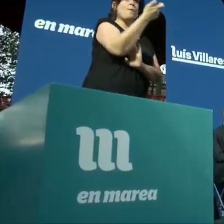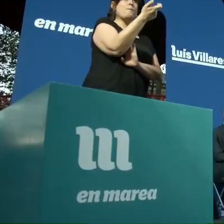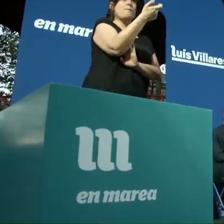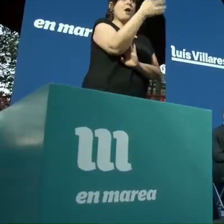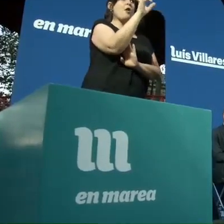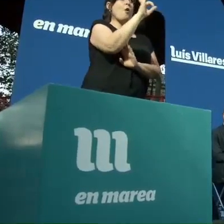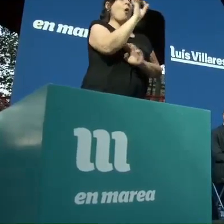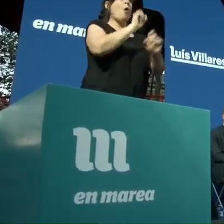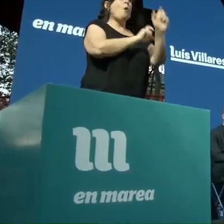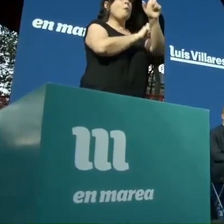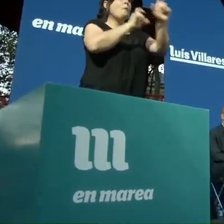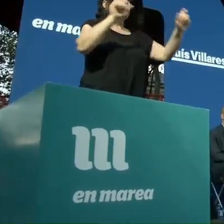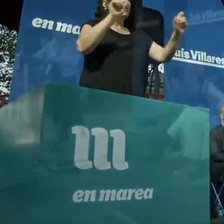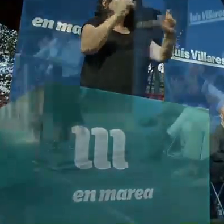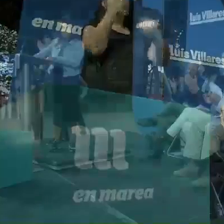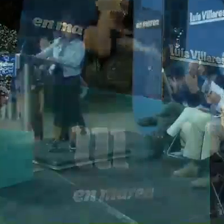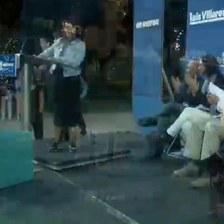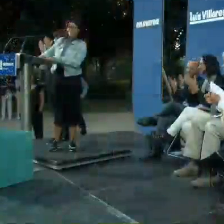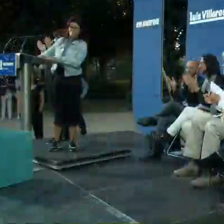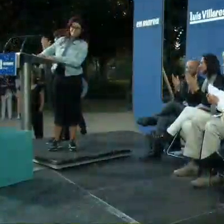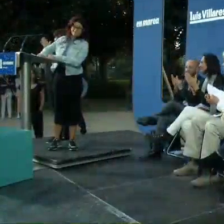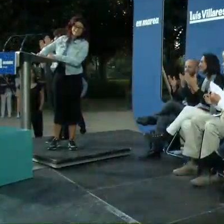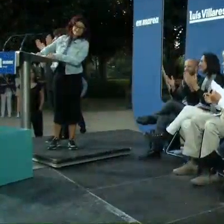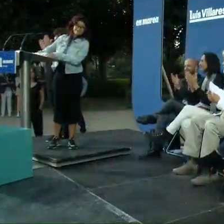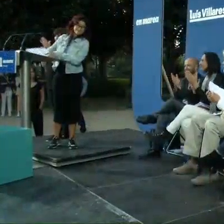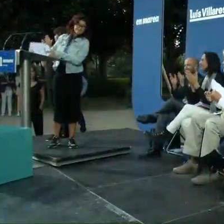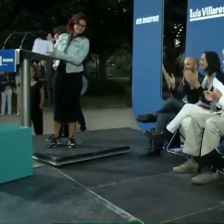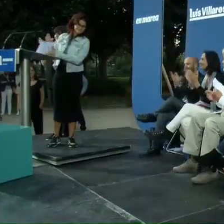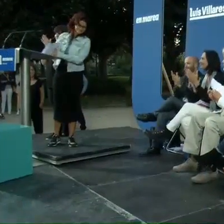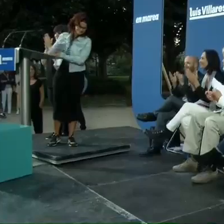dos colexios que estiveron 5